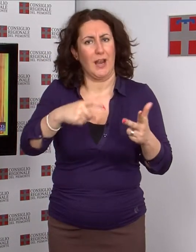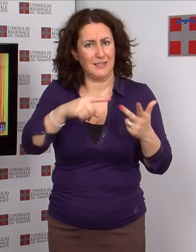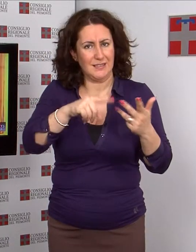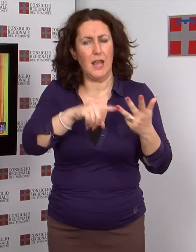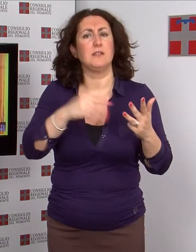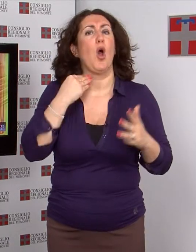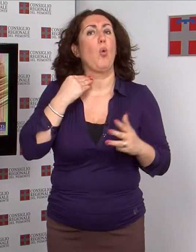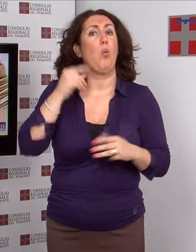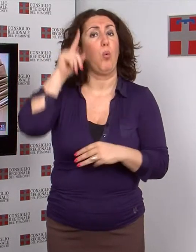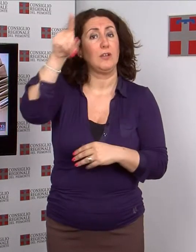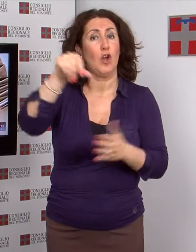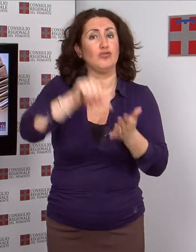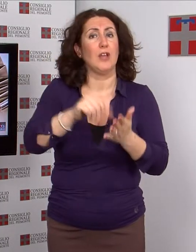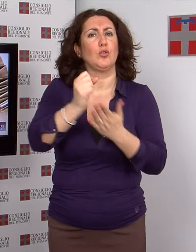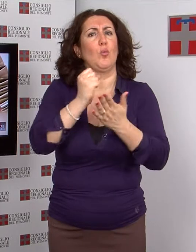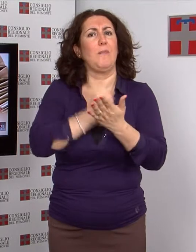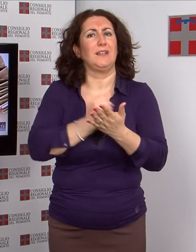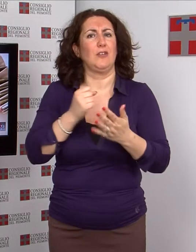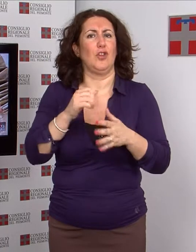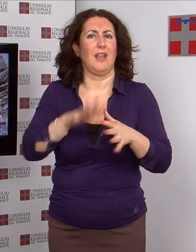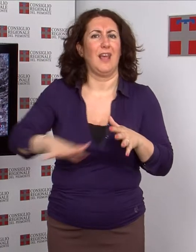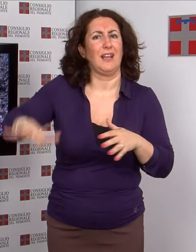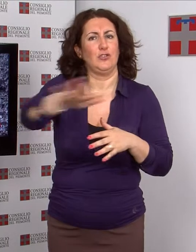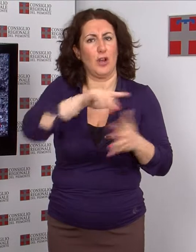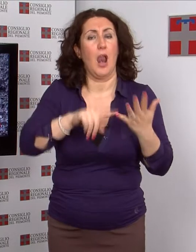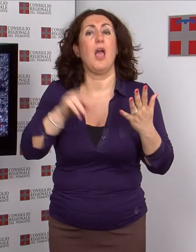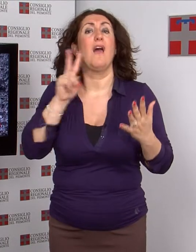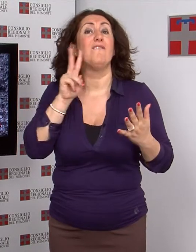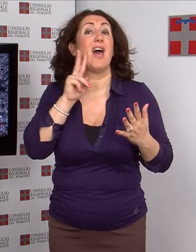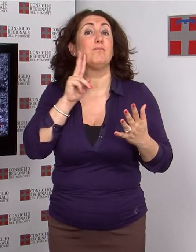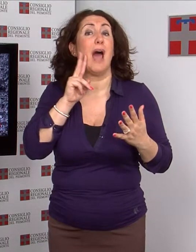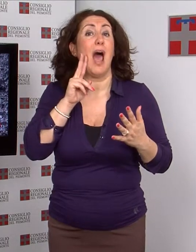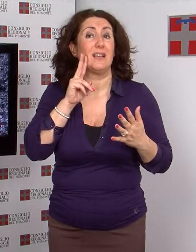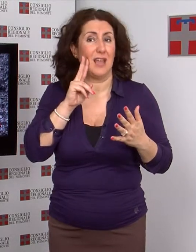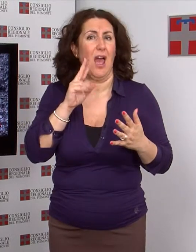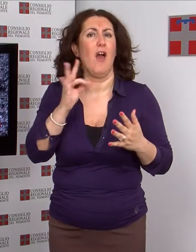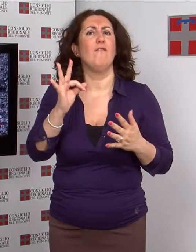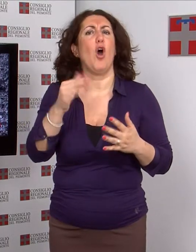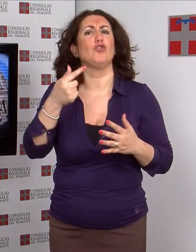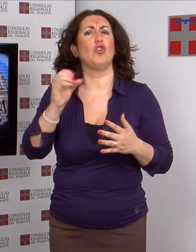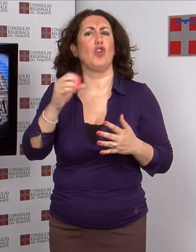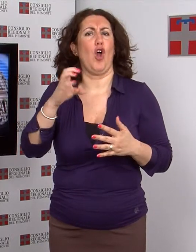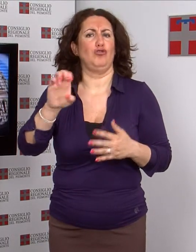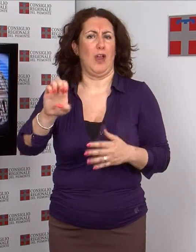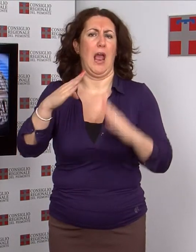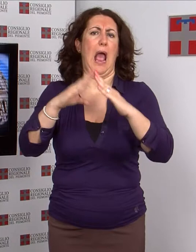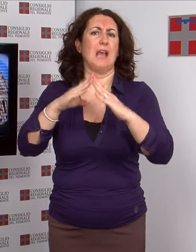al centro di documentazione territoriale e a Verbania Fondotoce alla casa della Resistenza consulta dei